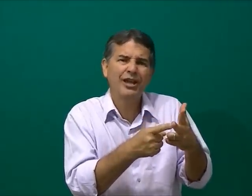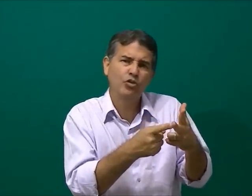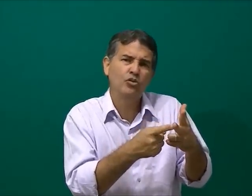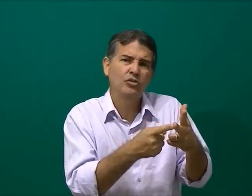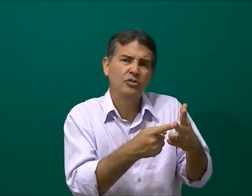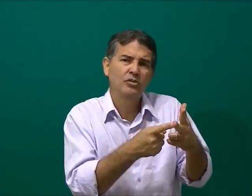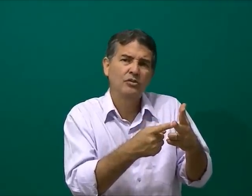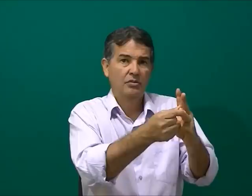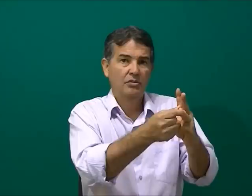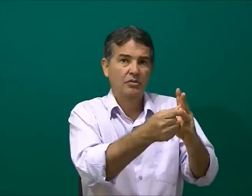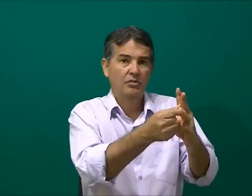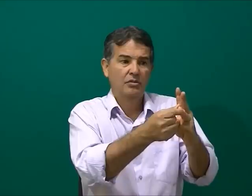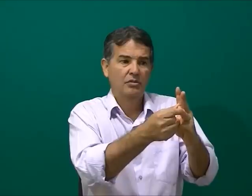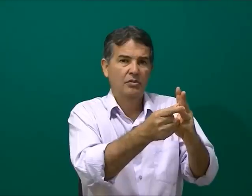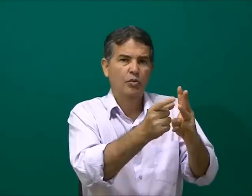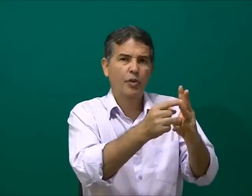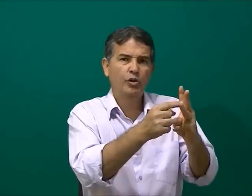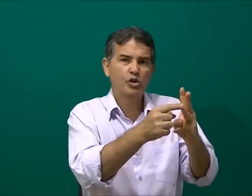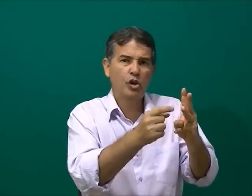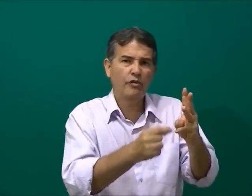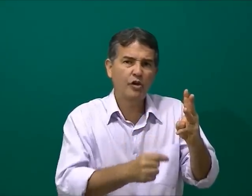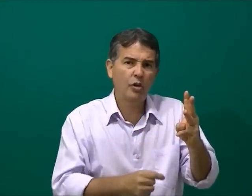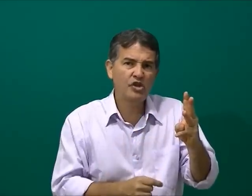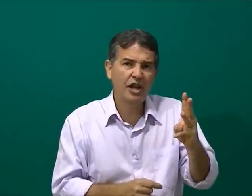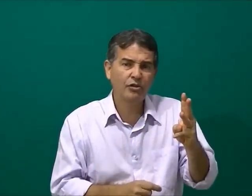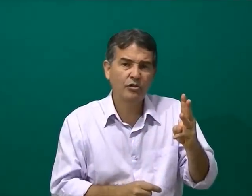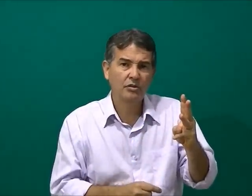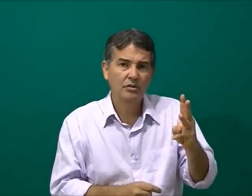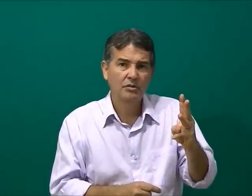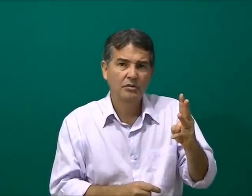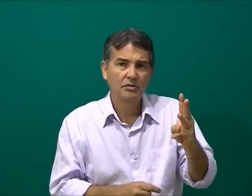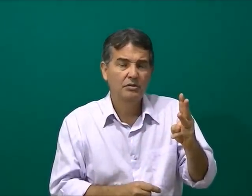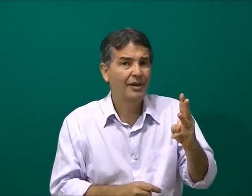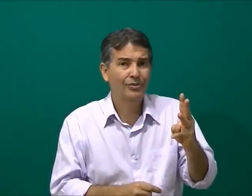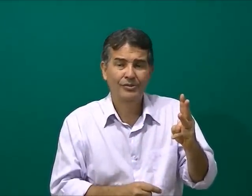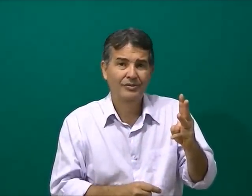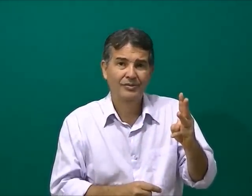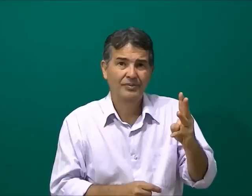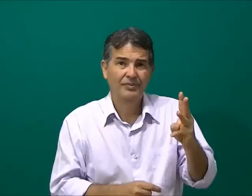objeto. O pôr do sol virou objeto? Não.